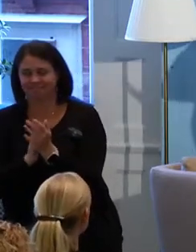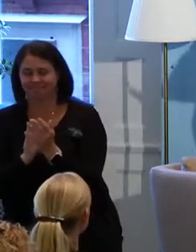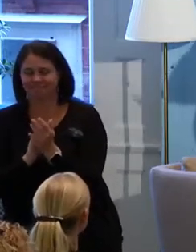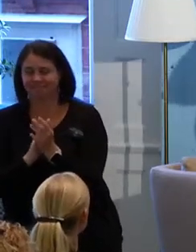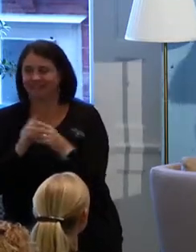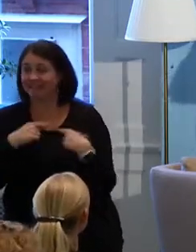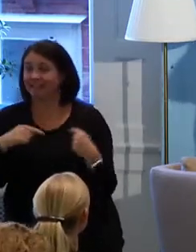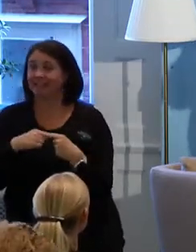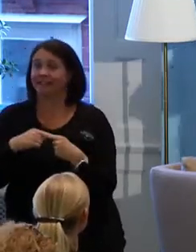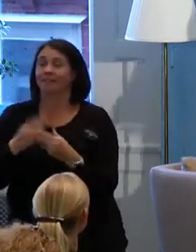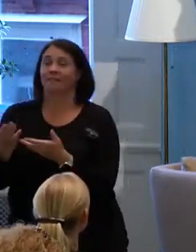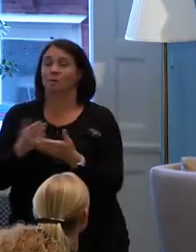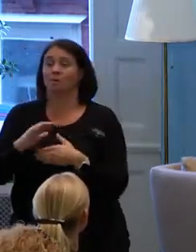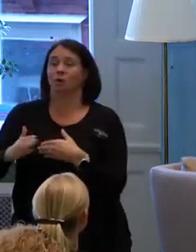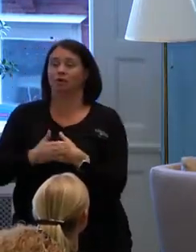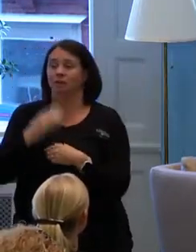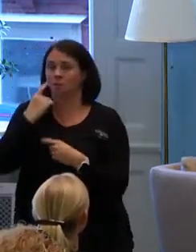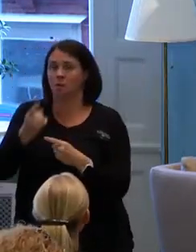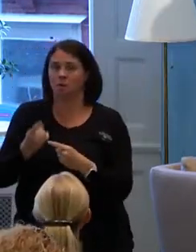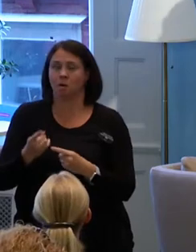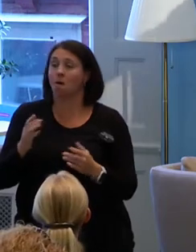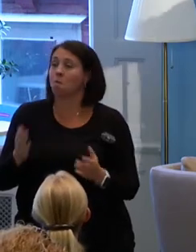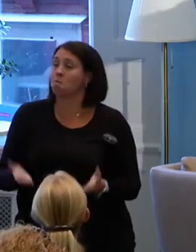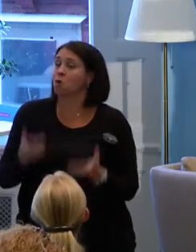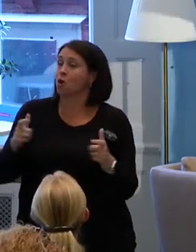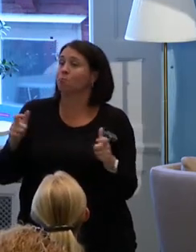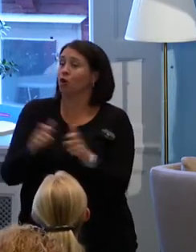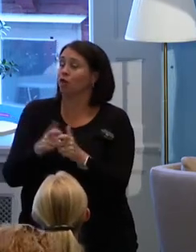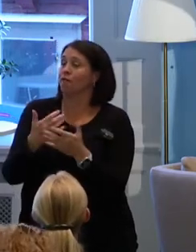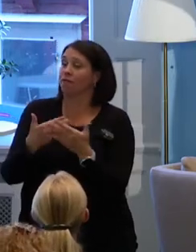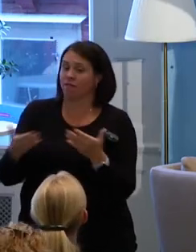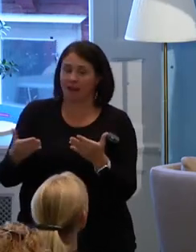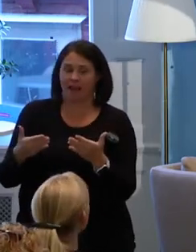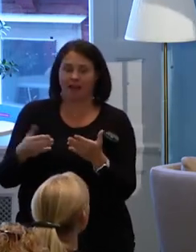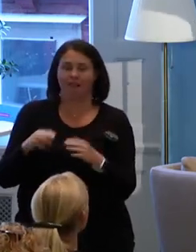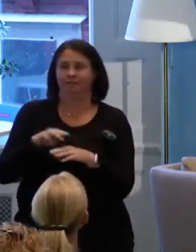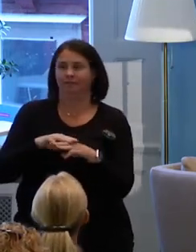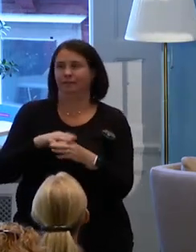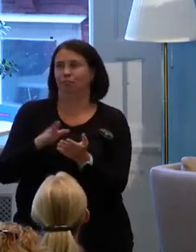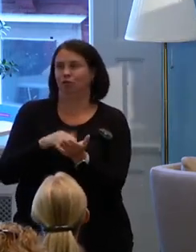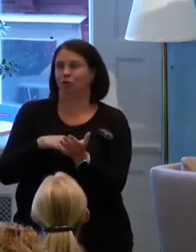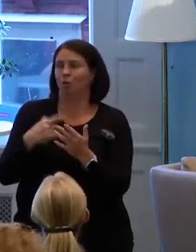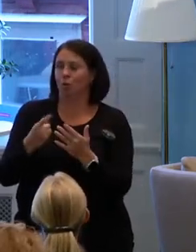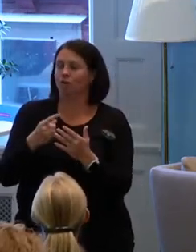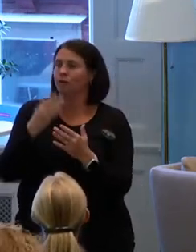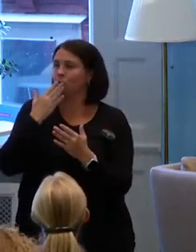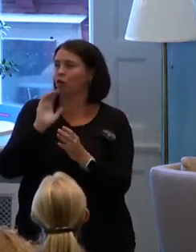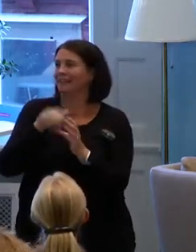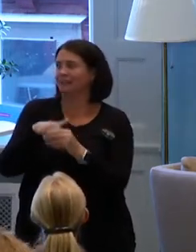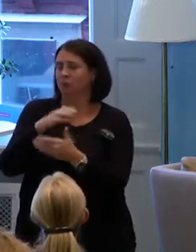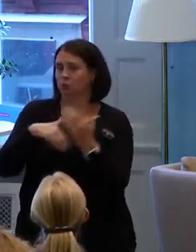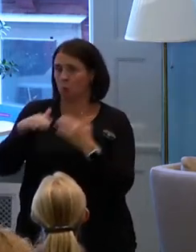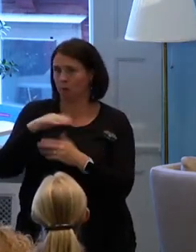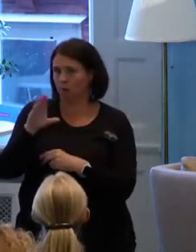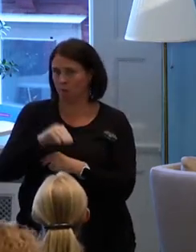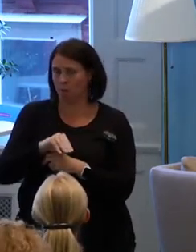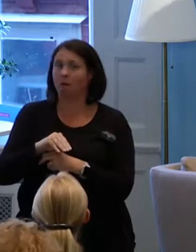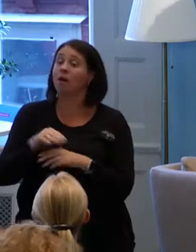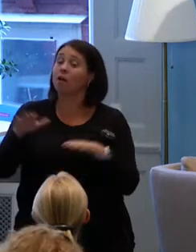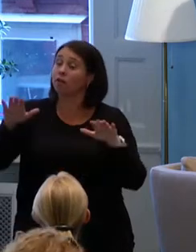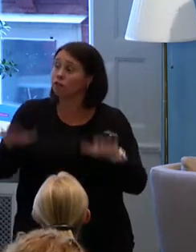hjärtligt välkomna tillbaka i morgon till imorgon med. Det är det fler vinerbröd och då pratar vi integration. Stanna gärna kvar och diskutera